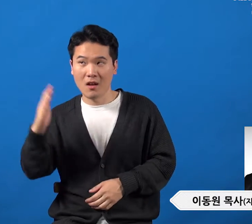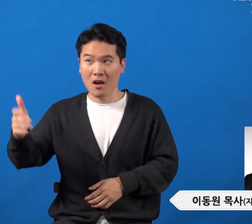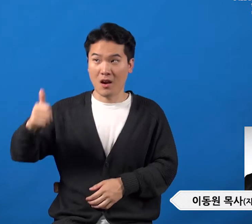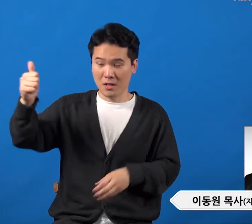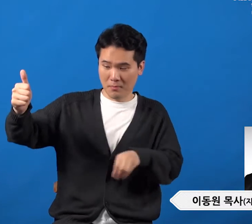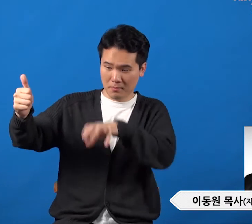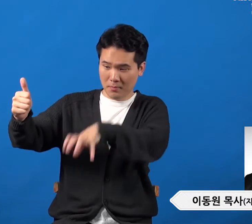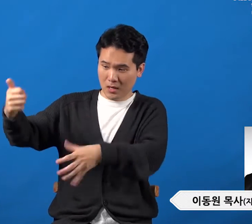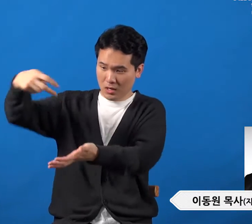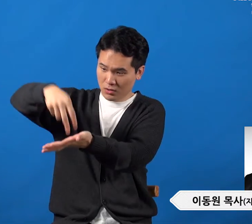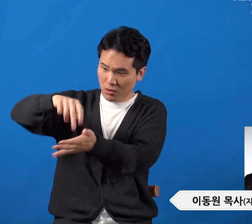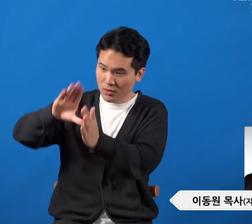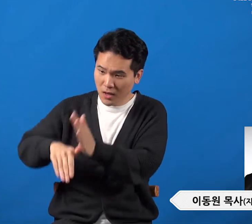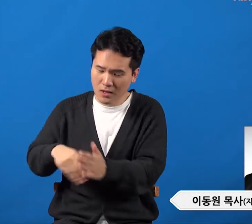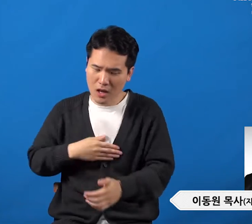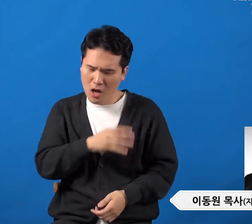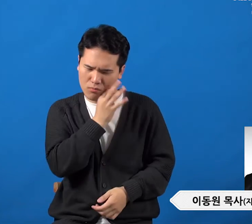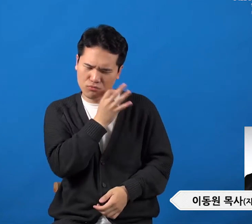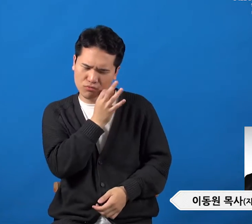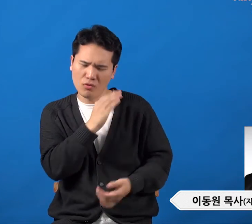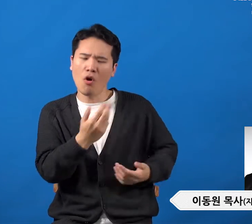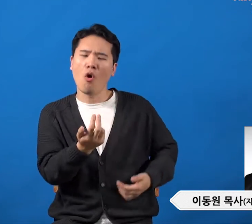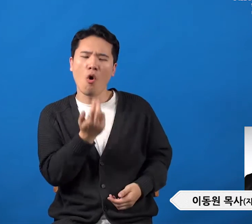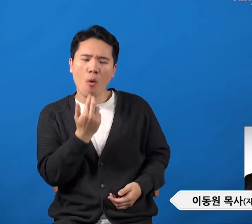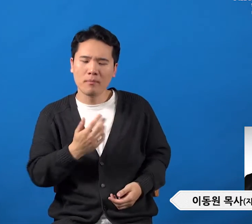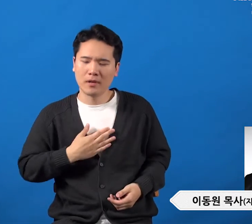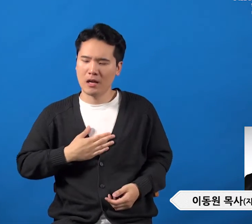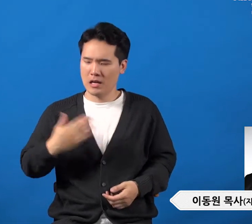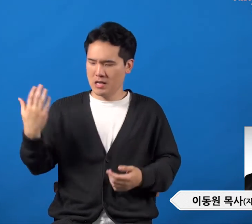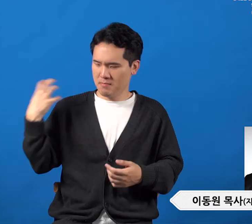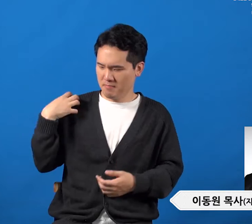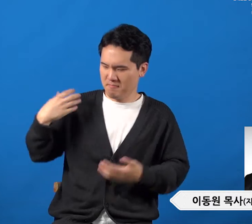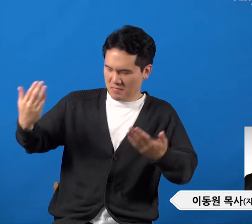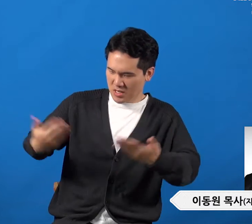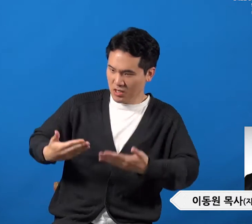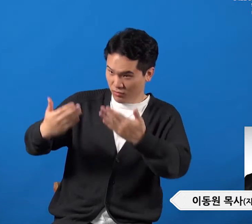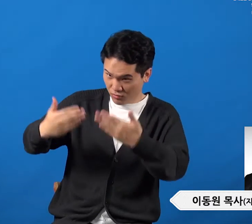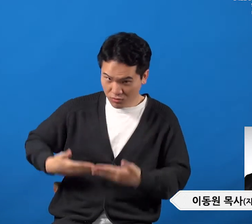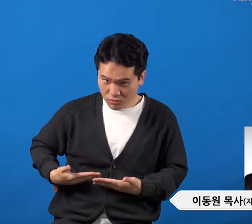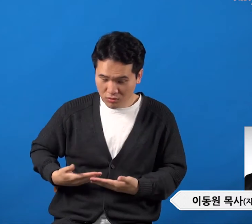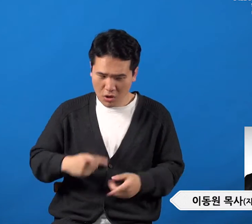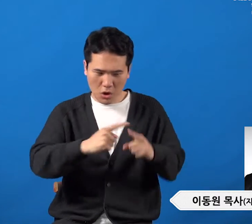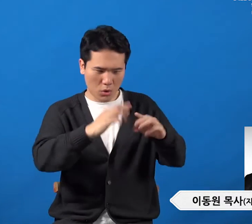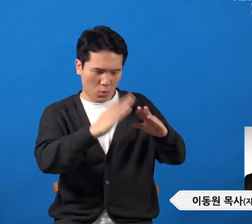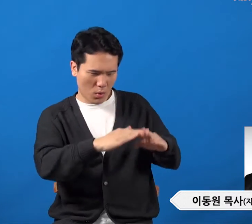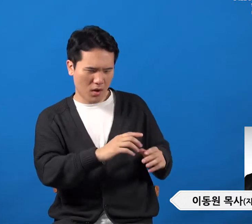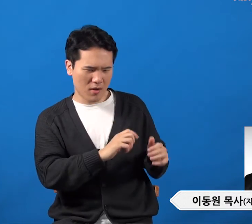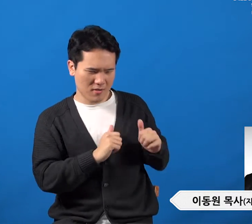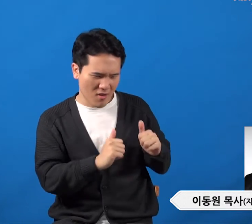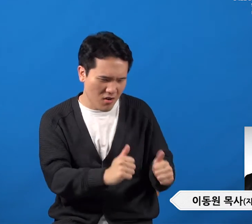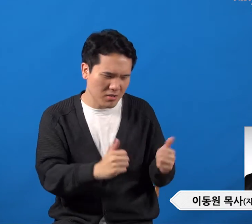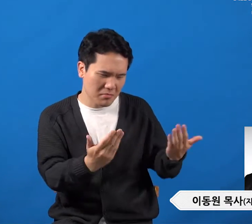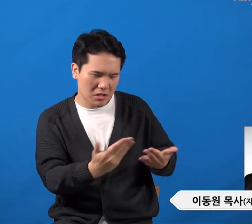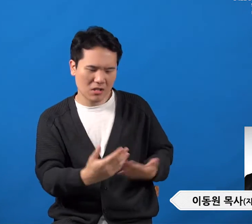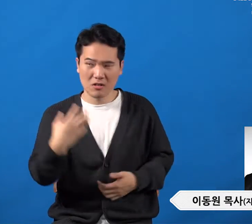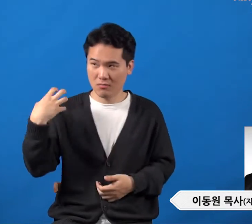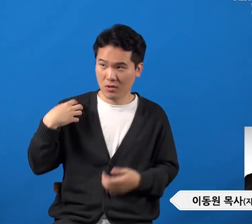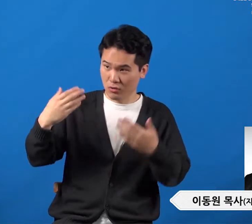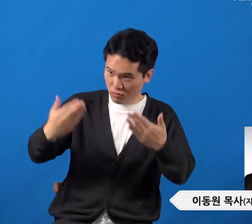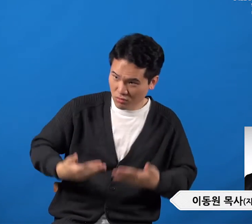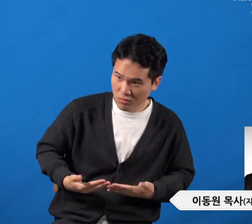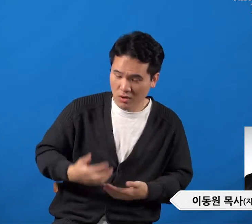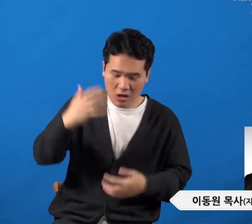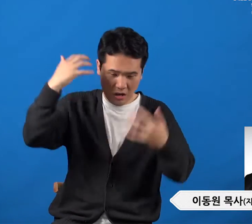설 때 부끄러움이 없도록 나에게 일감을 주셔서 교회에 직분도 주시고 여름철 땀 흘려